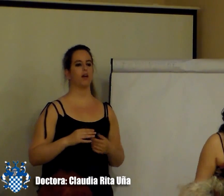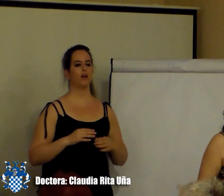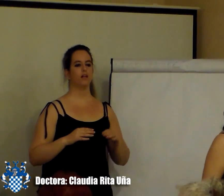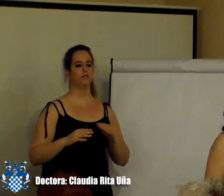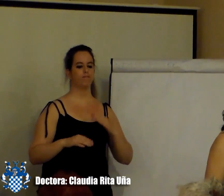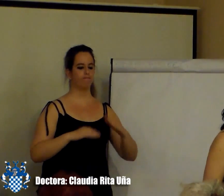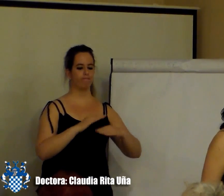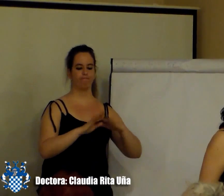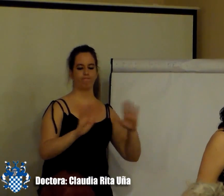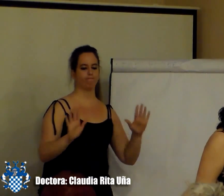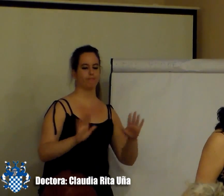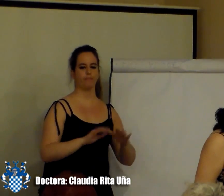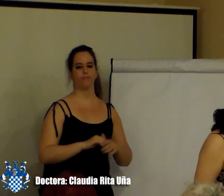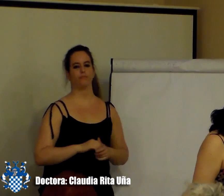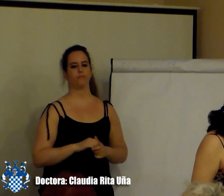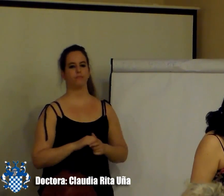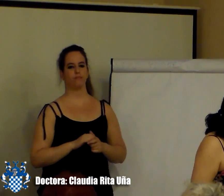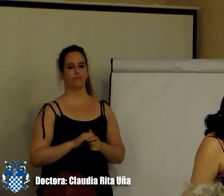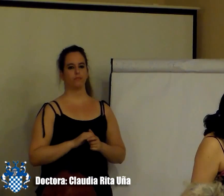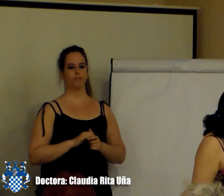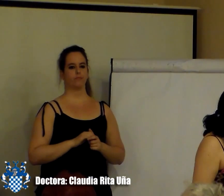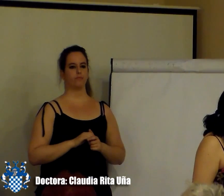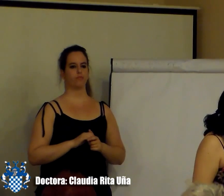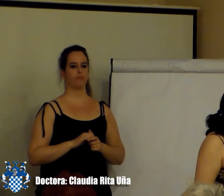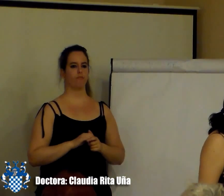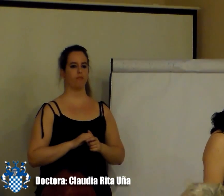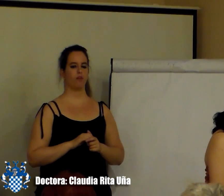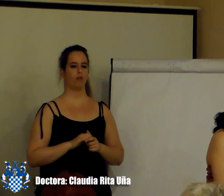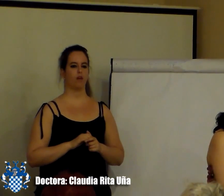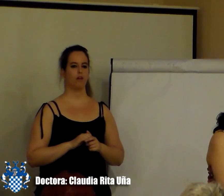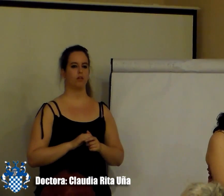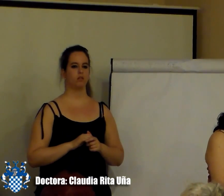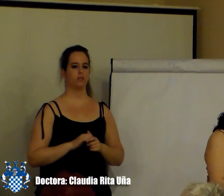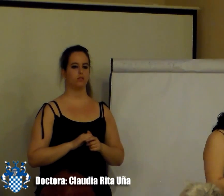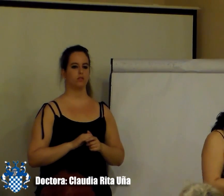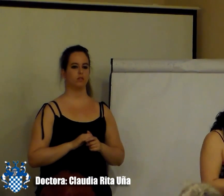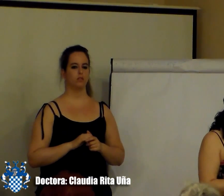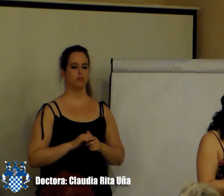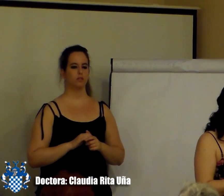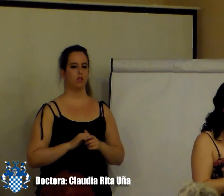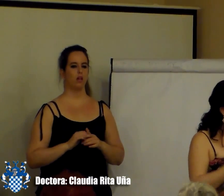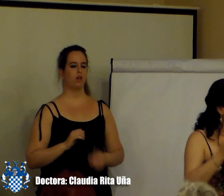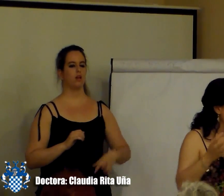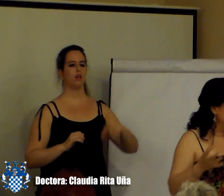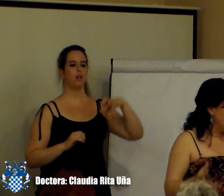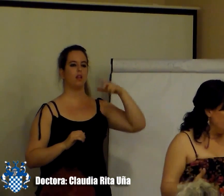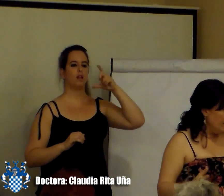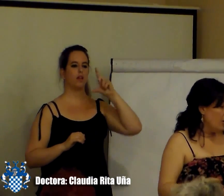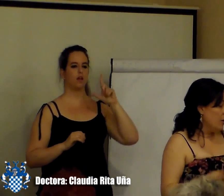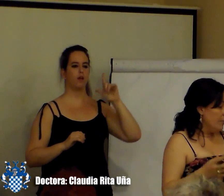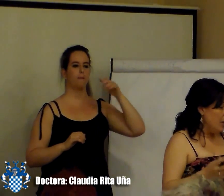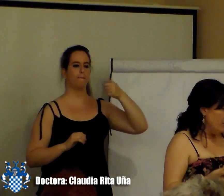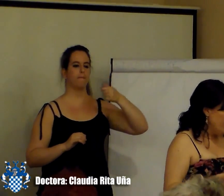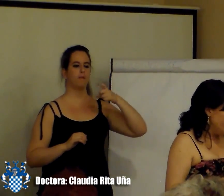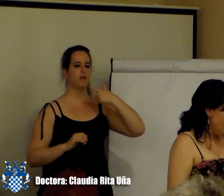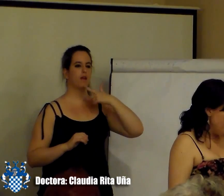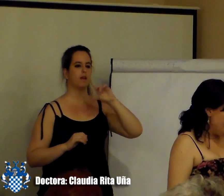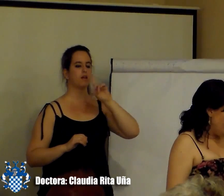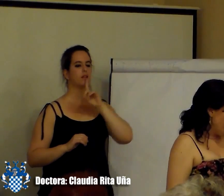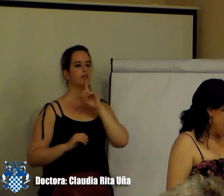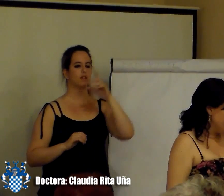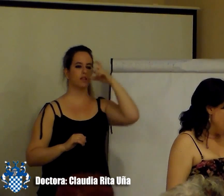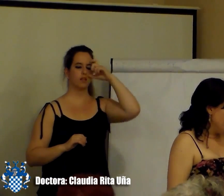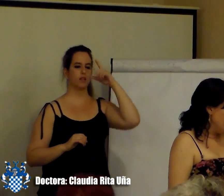¿sí? Bueno, después hay una modificación de la plasticidad neuronal, también es algo técnico, medio difícil